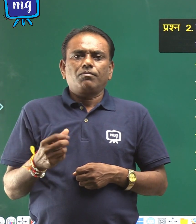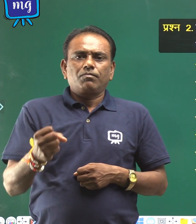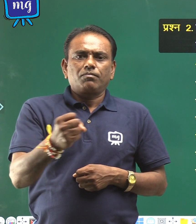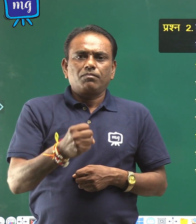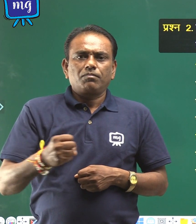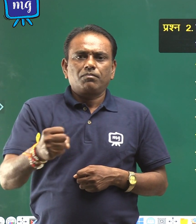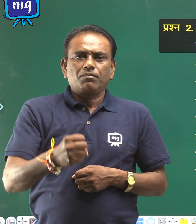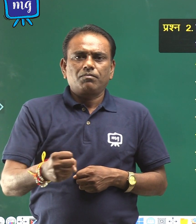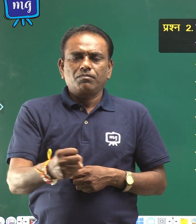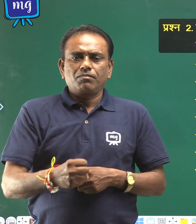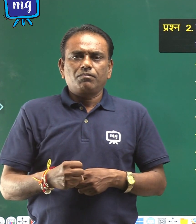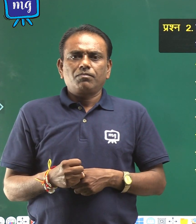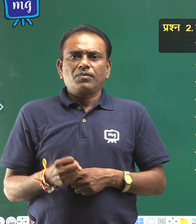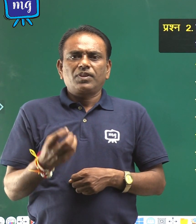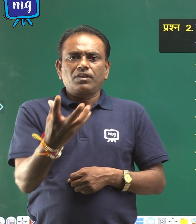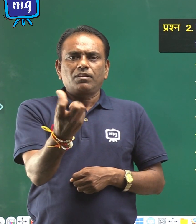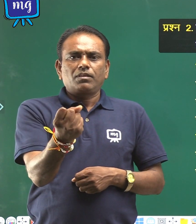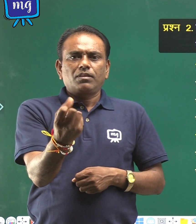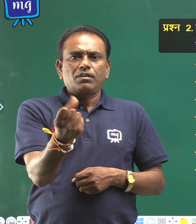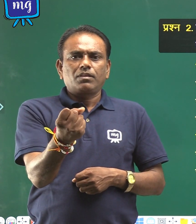जलेबी, लड्डू,